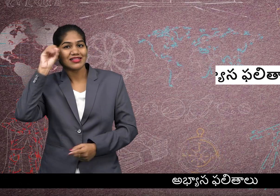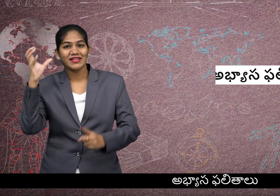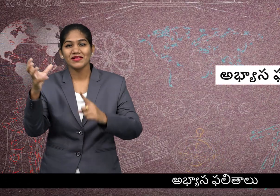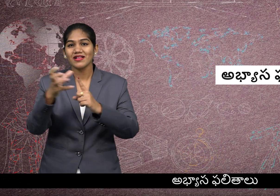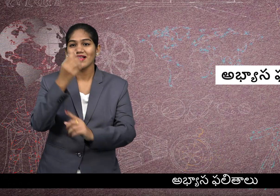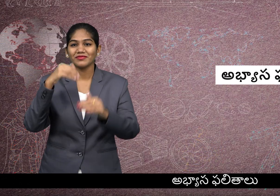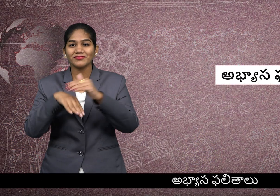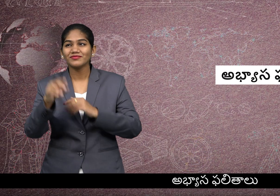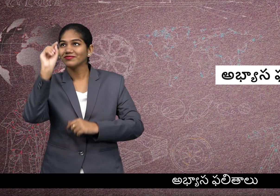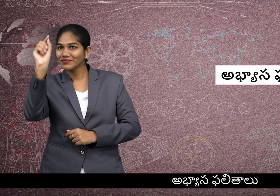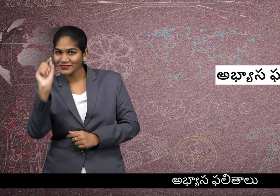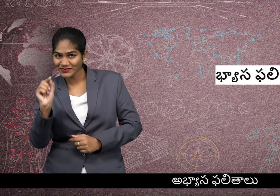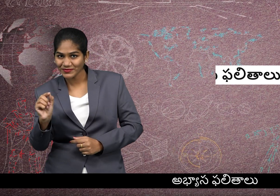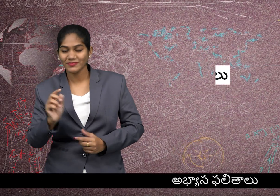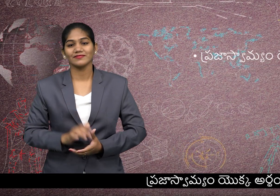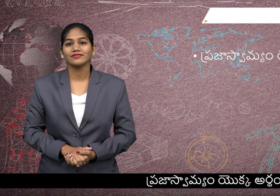అభ్యాస ఫలితాలు.